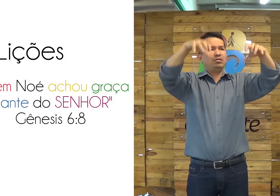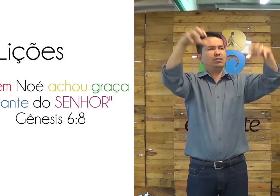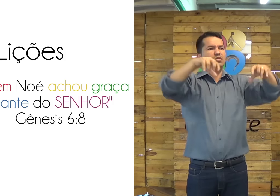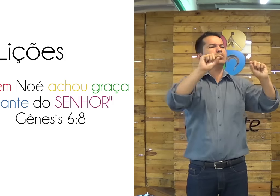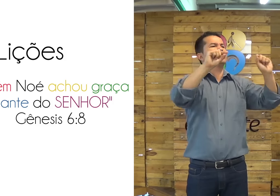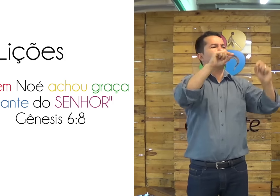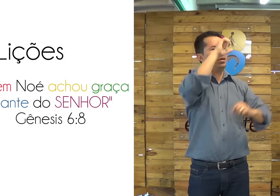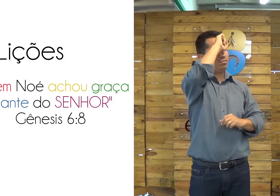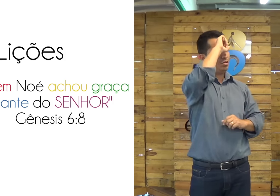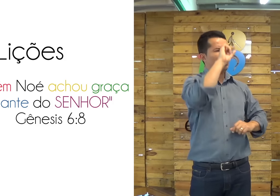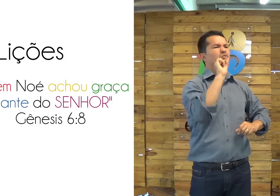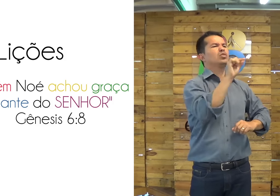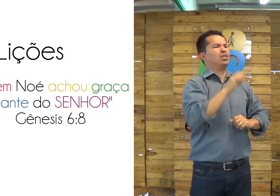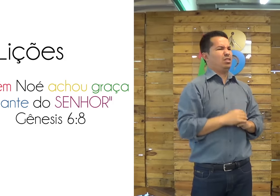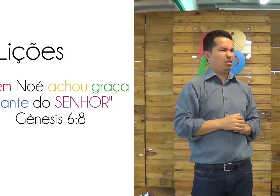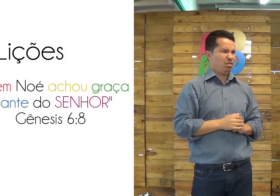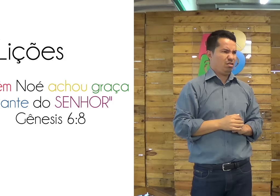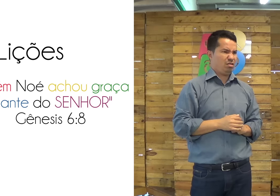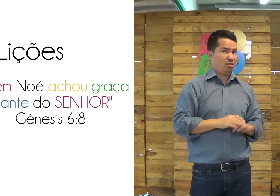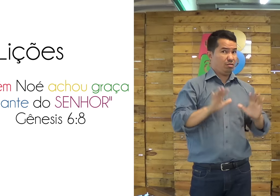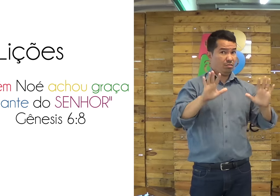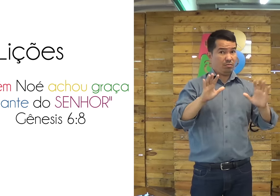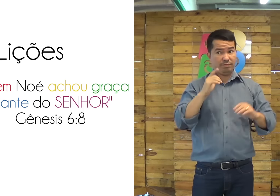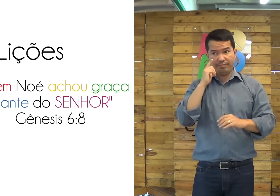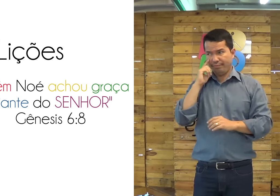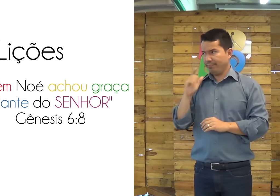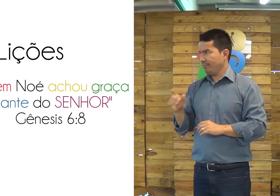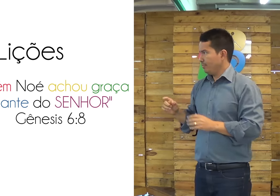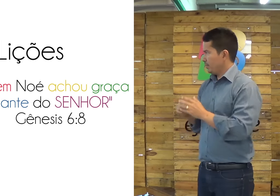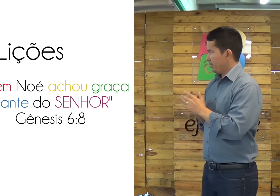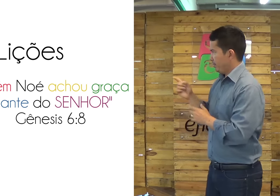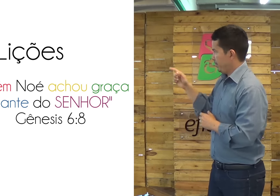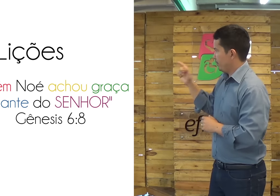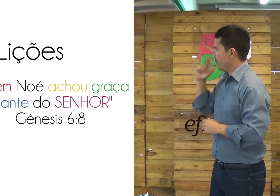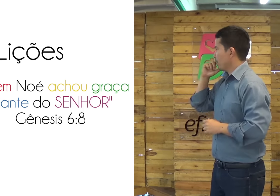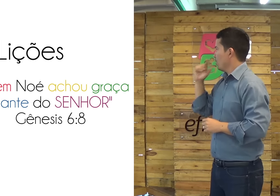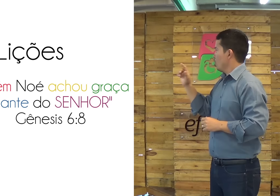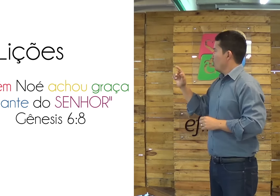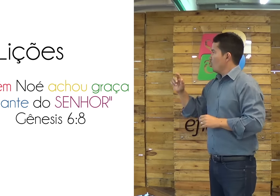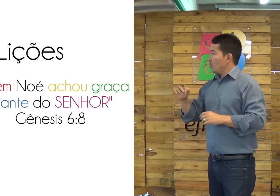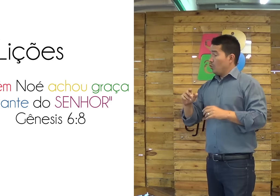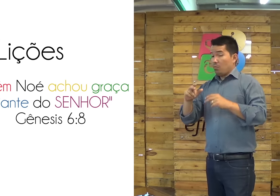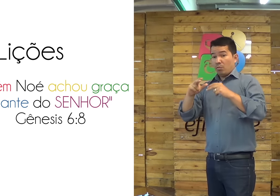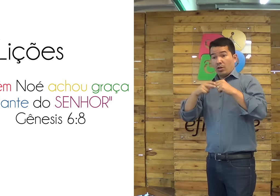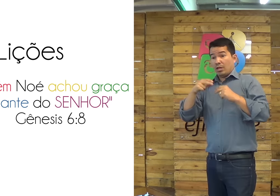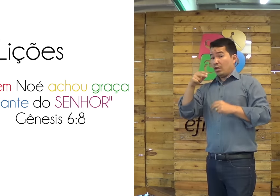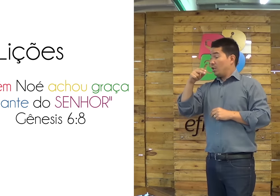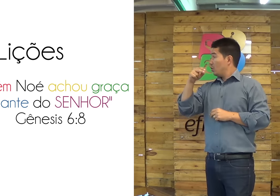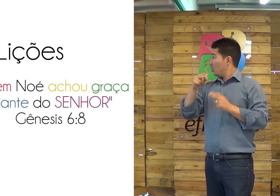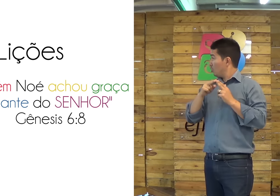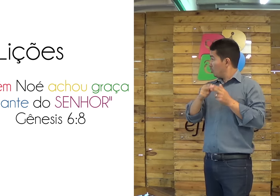ou com o dilúvio o quê Olha lá porém